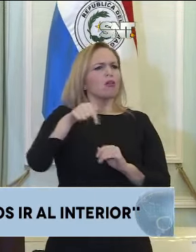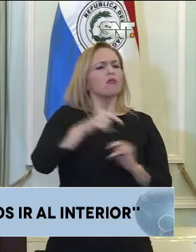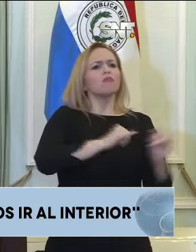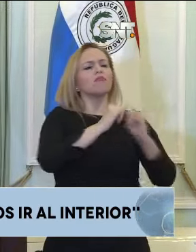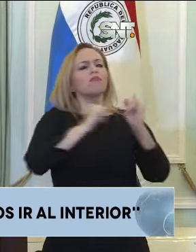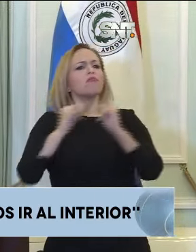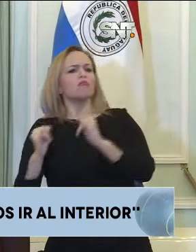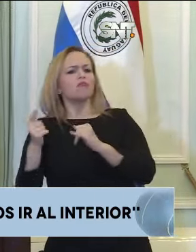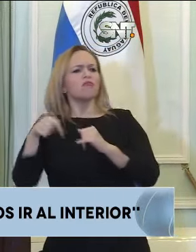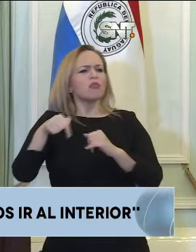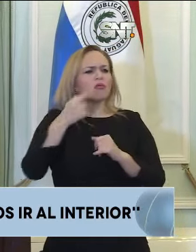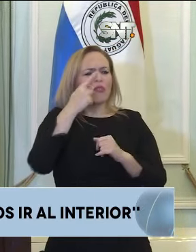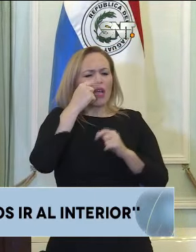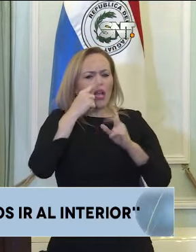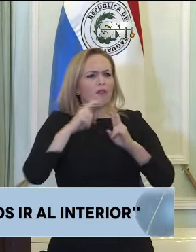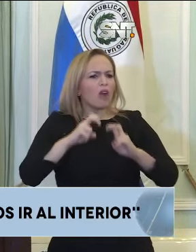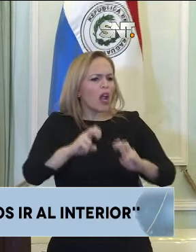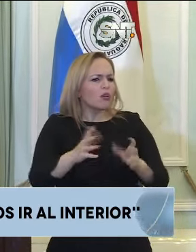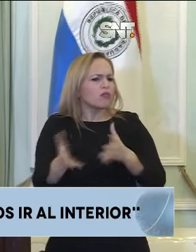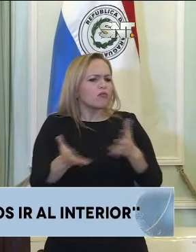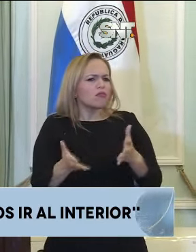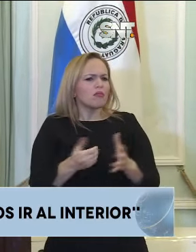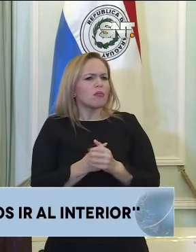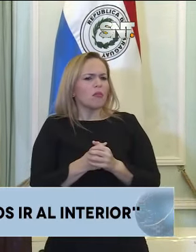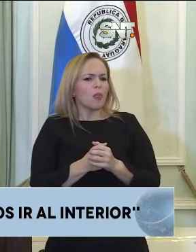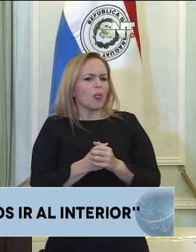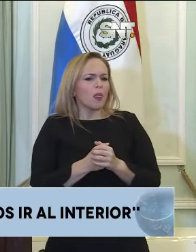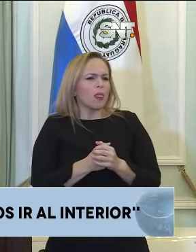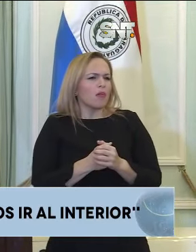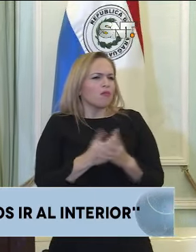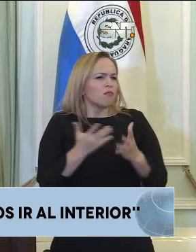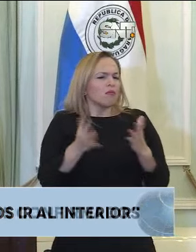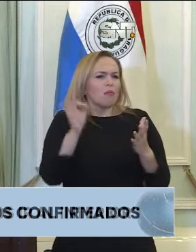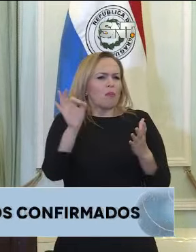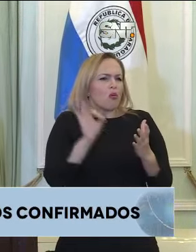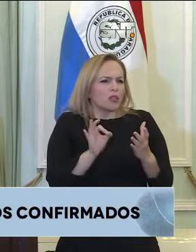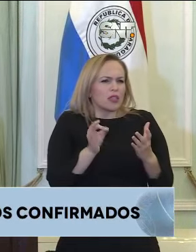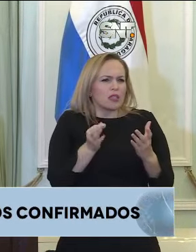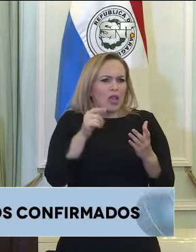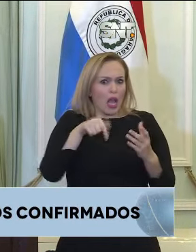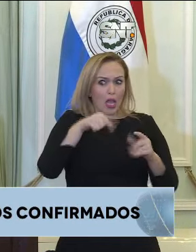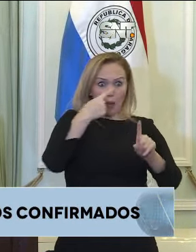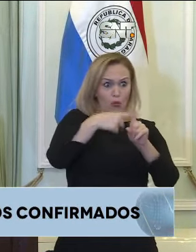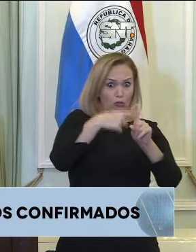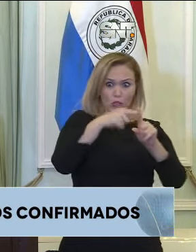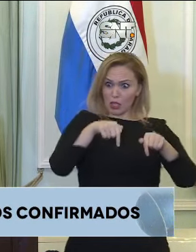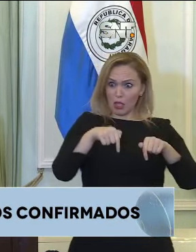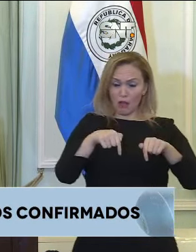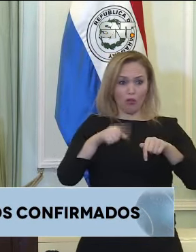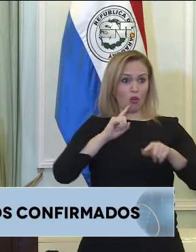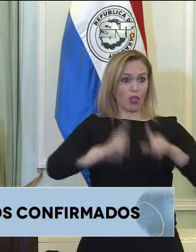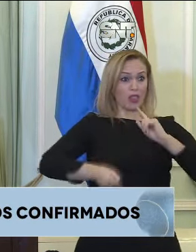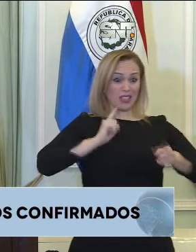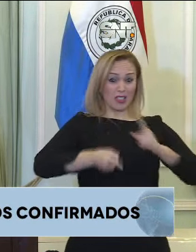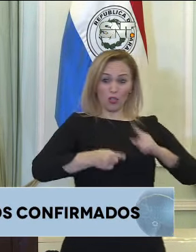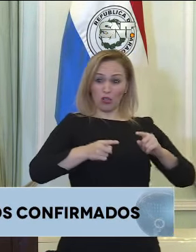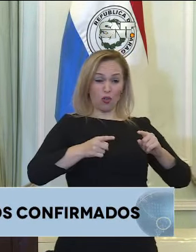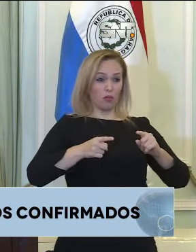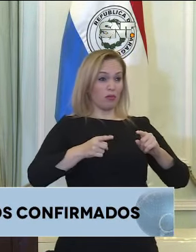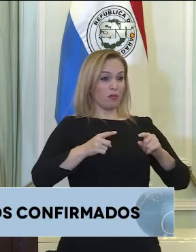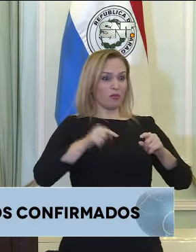cómo lo evalúa en un porcentaje de aceptación, digamos si fue efectivo o no, estas decisiones para